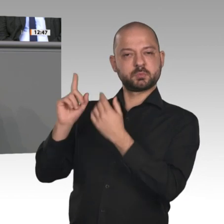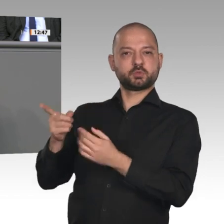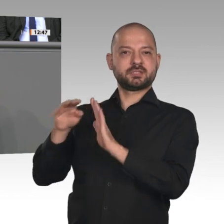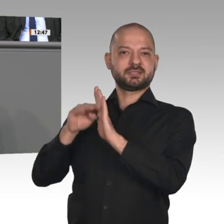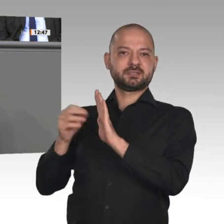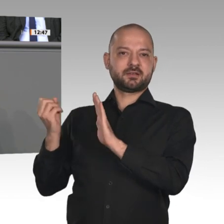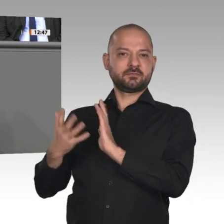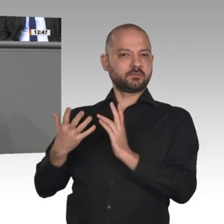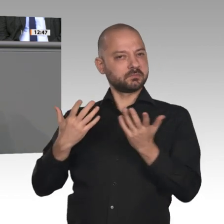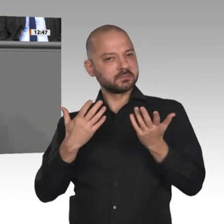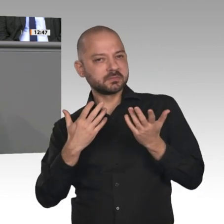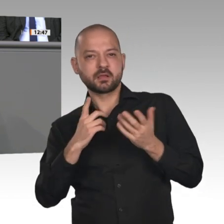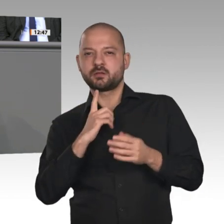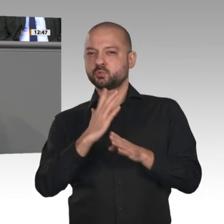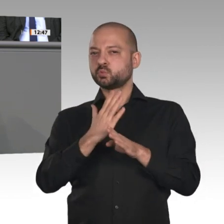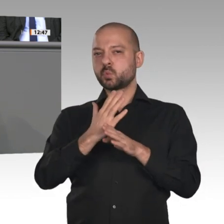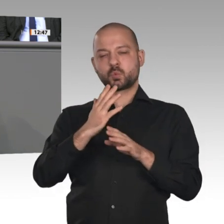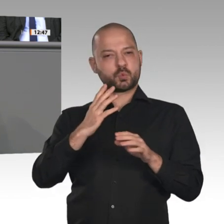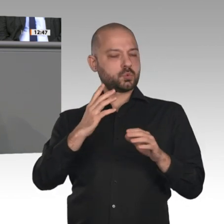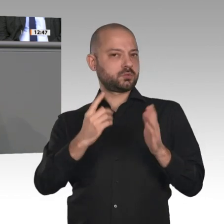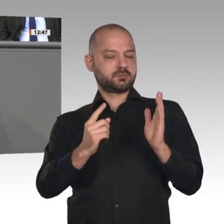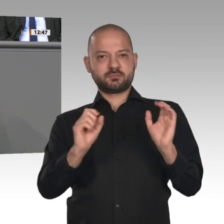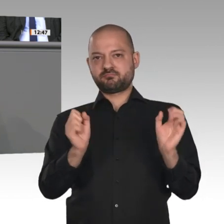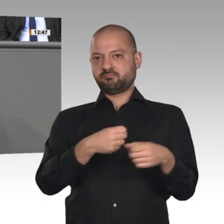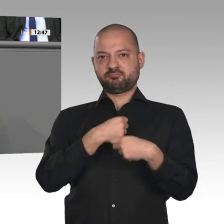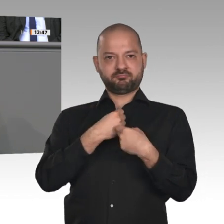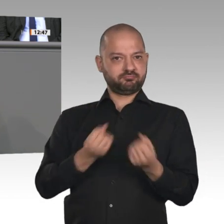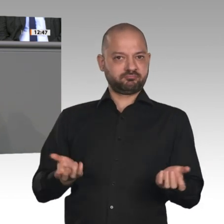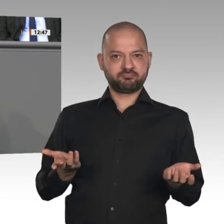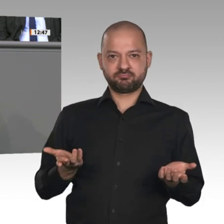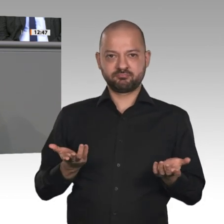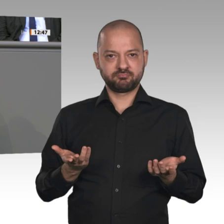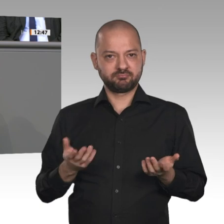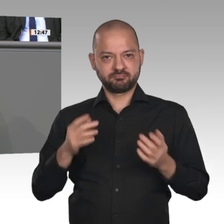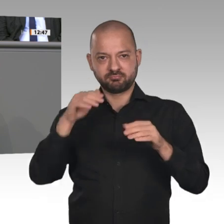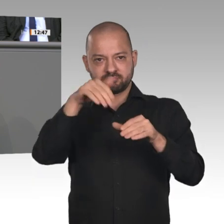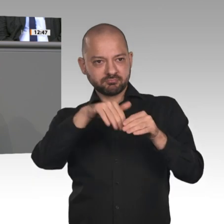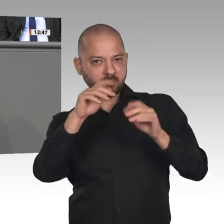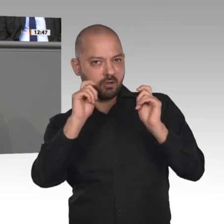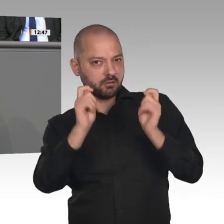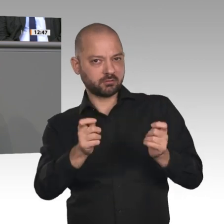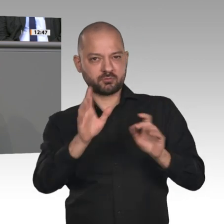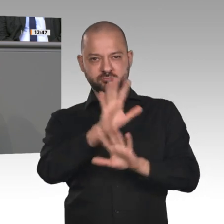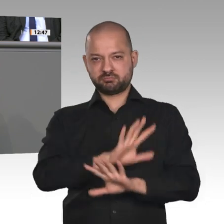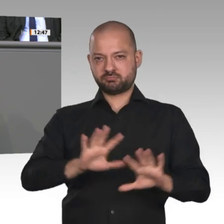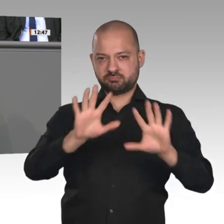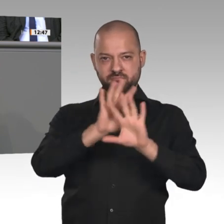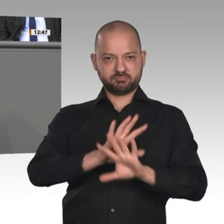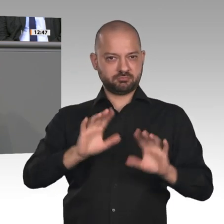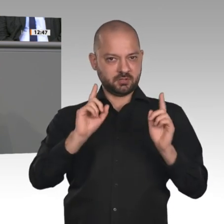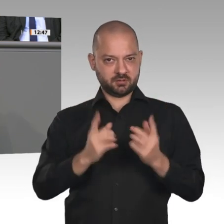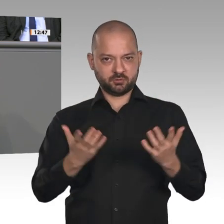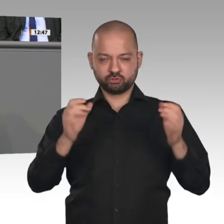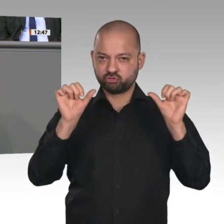auch um die Ehegatten ausgebürgerter deutscher Staatsbürger gehen, die mit an Sicherheit grenzender Wahrscheinlichkeit die deutsche